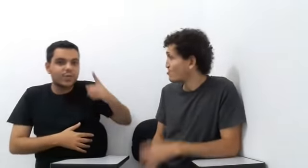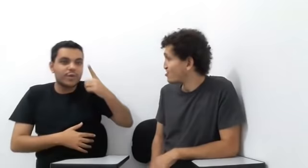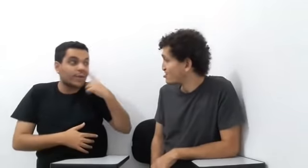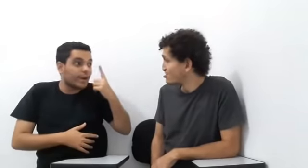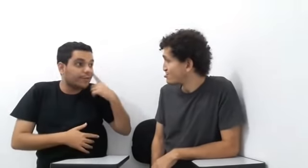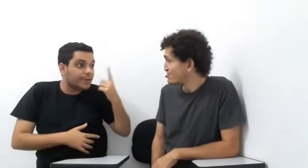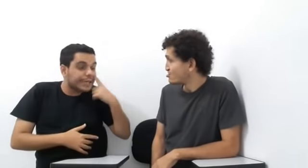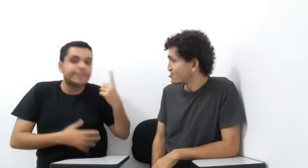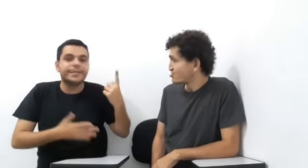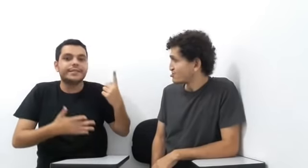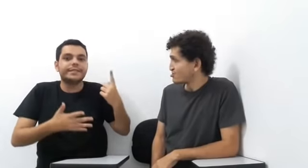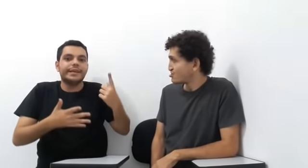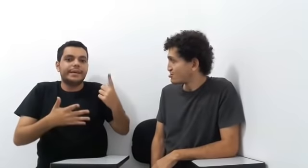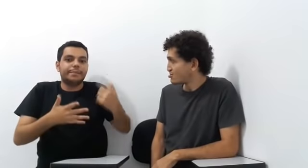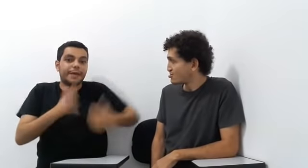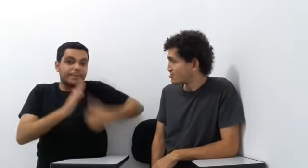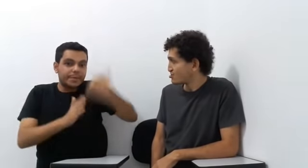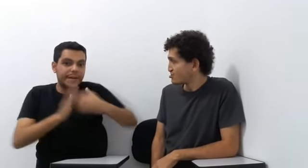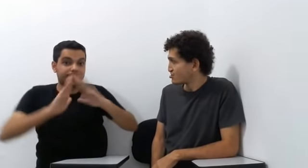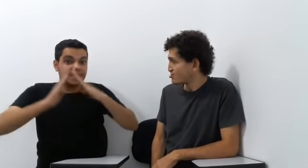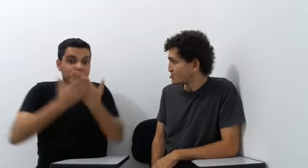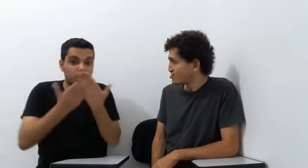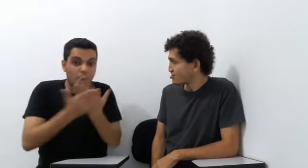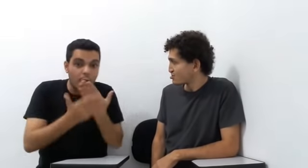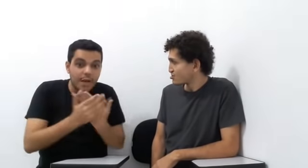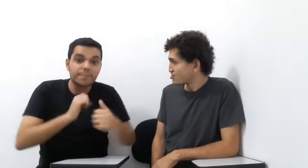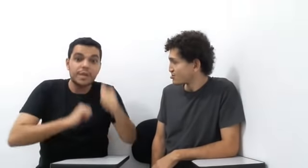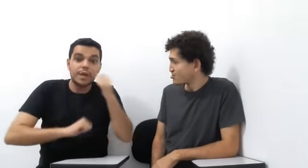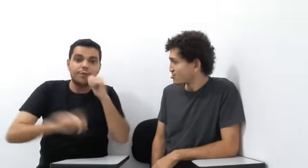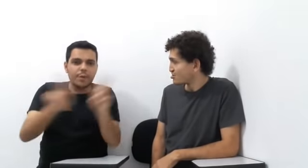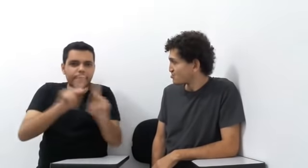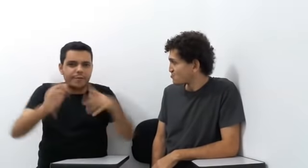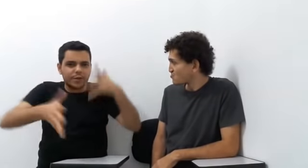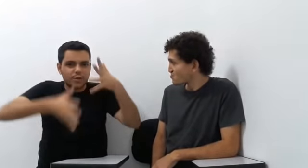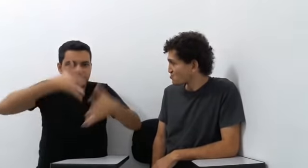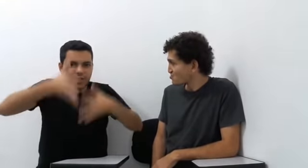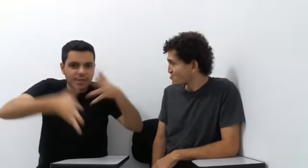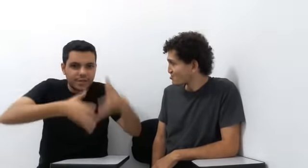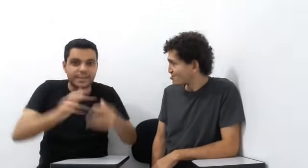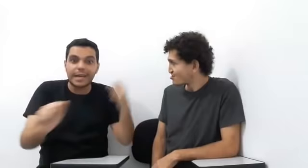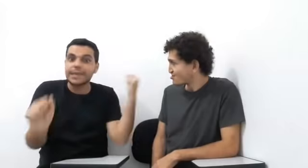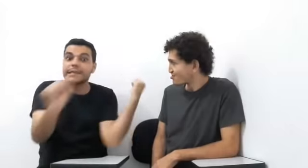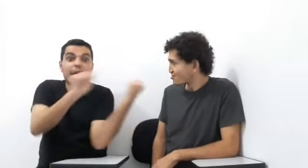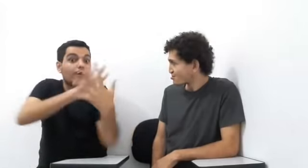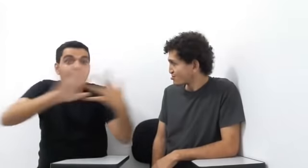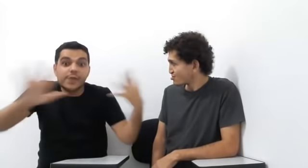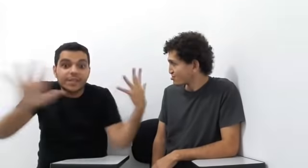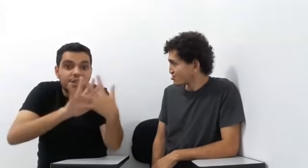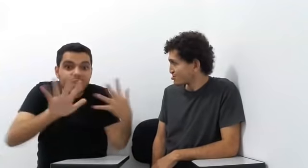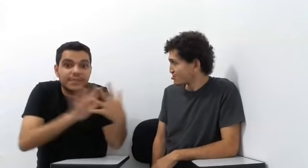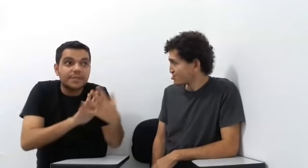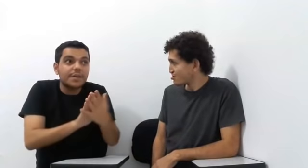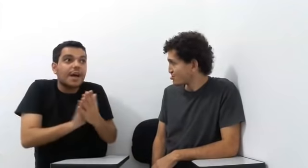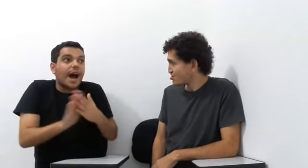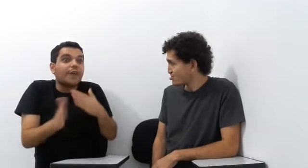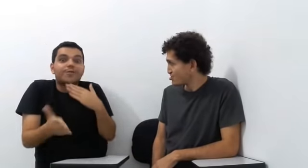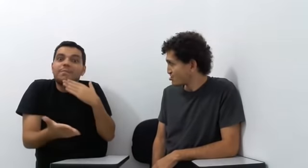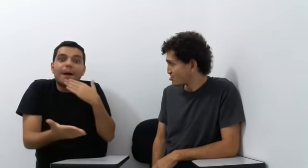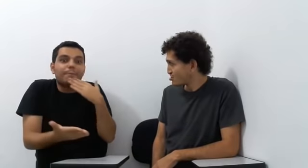quando eu vi Libras pela primeira vez na escola, eu vi uma professora de língua de sinais fluentíssima, aí eu fiquei babando